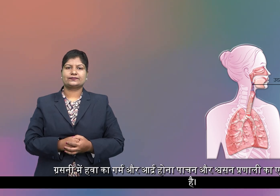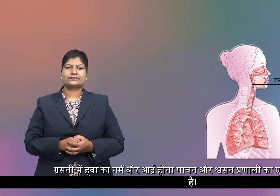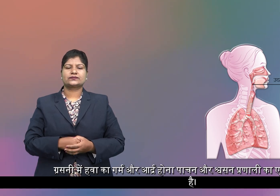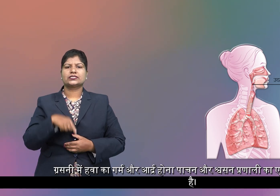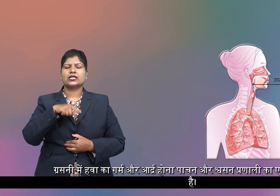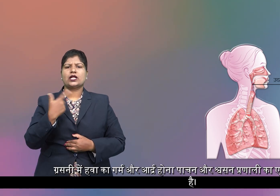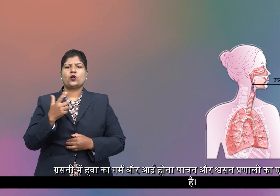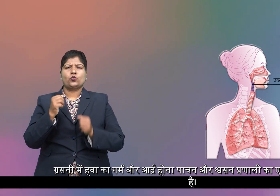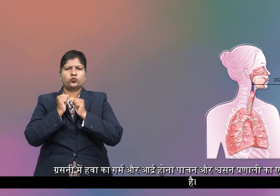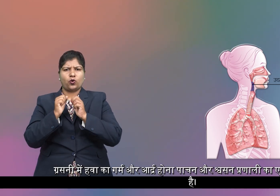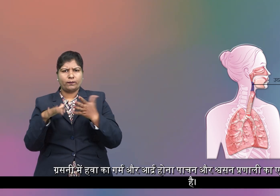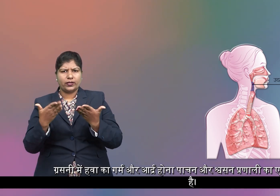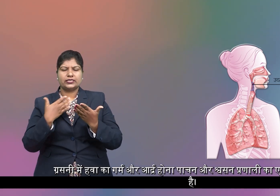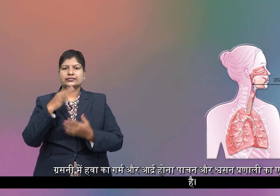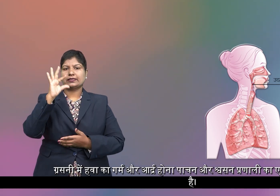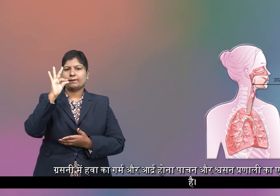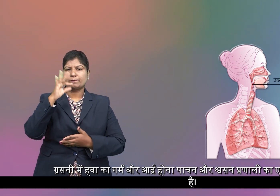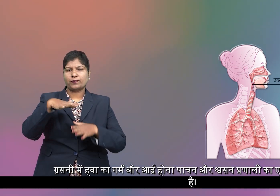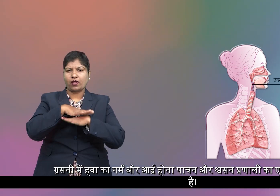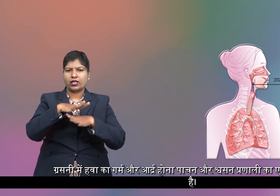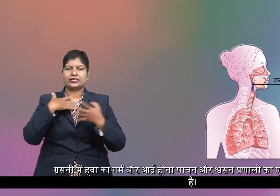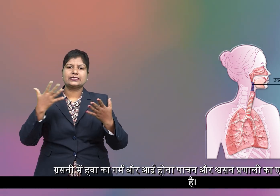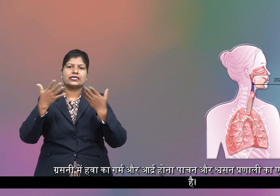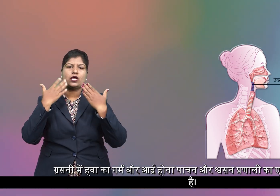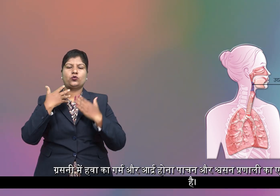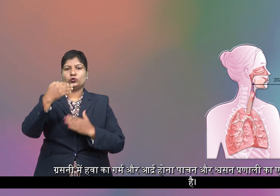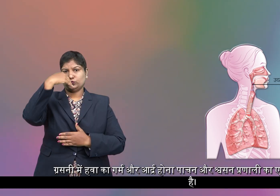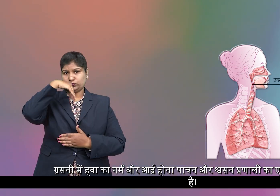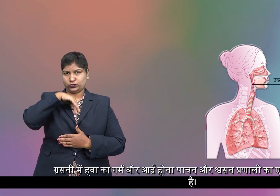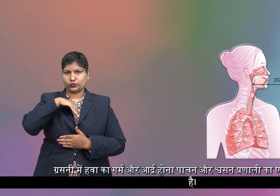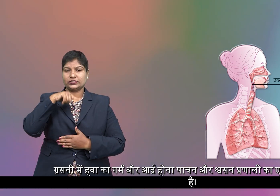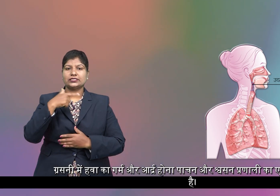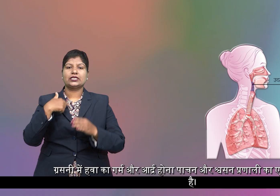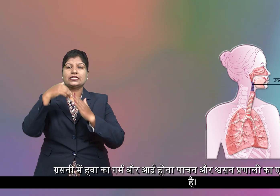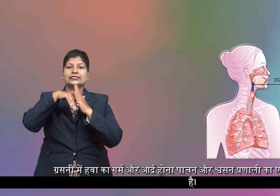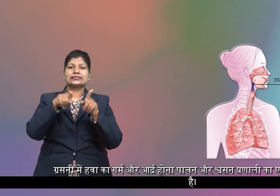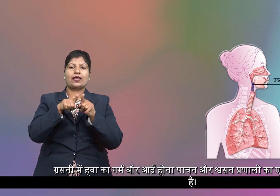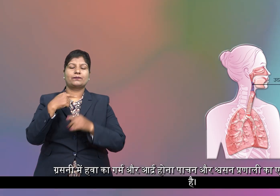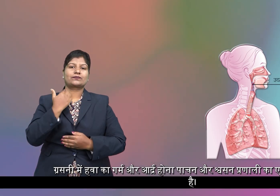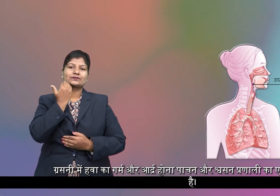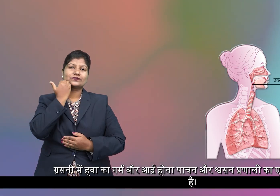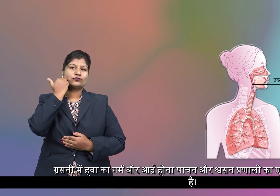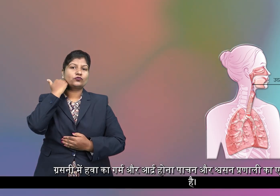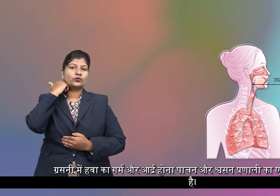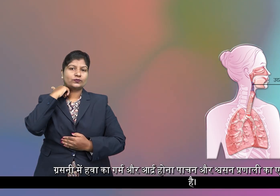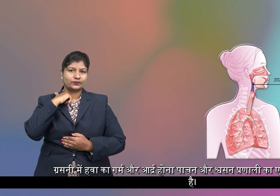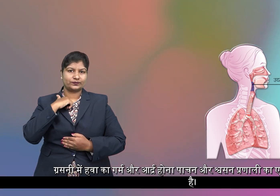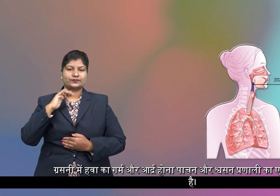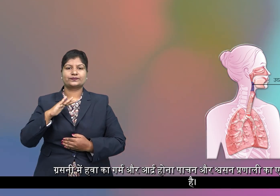ग्रसनी में हवा का गर्म और आर्द्र होना पाचन और श्वसन प्रणाली